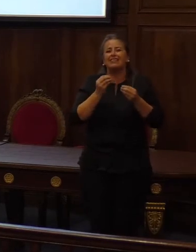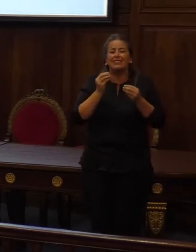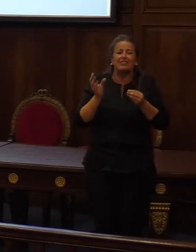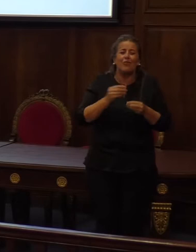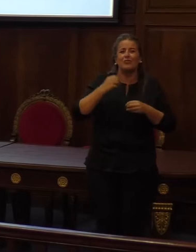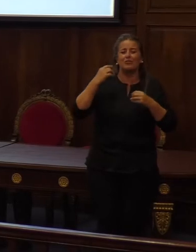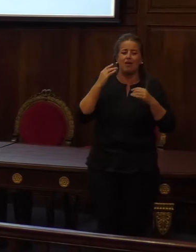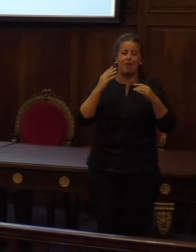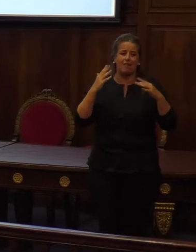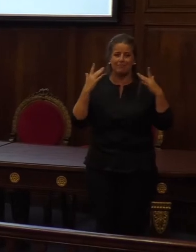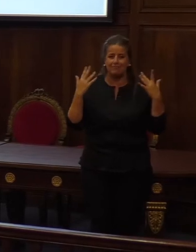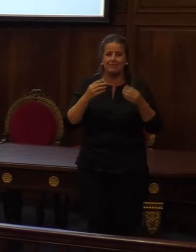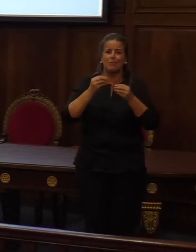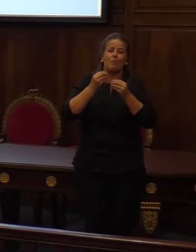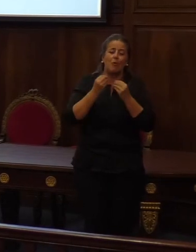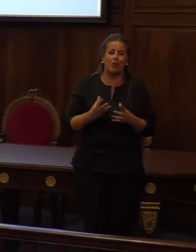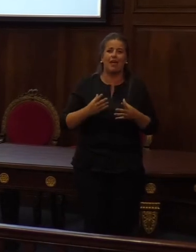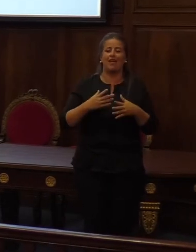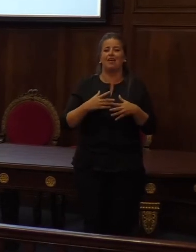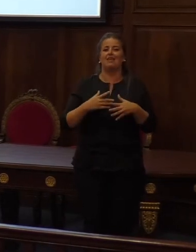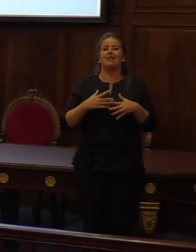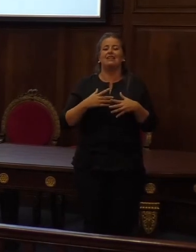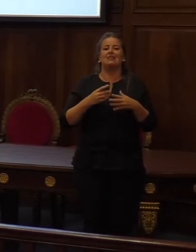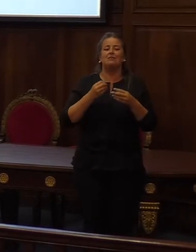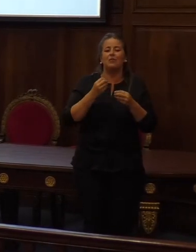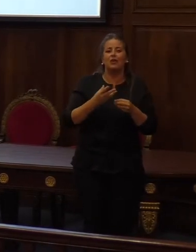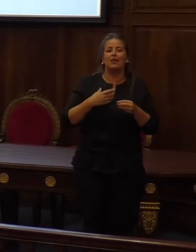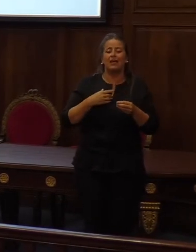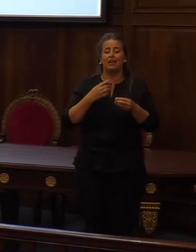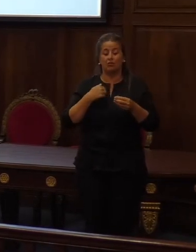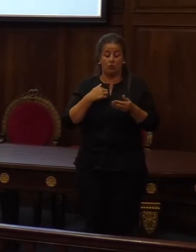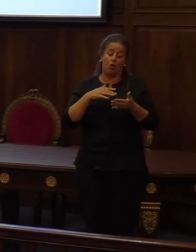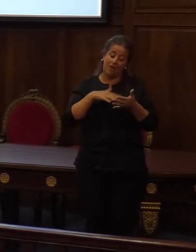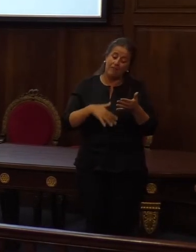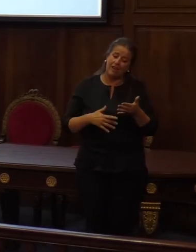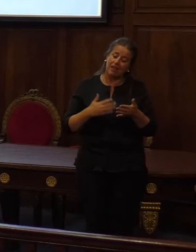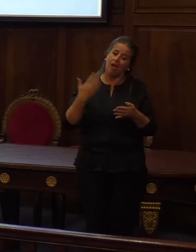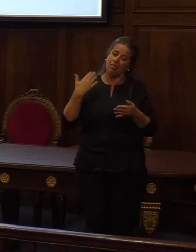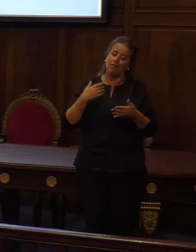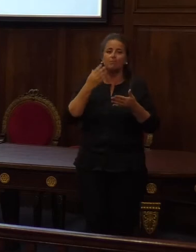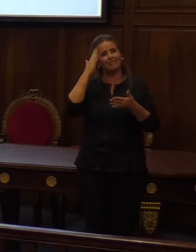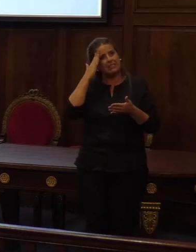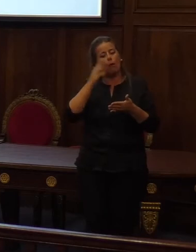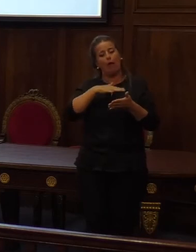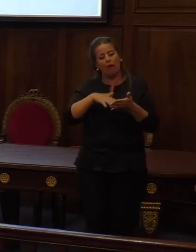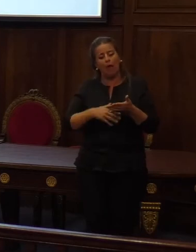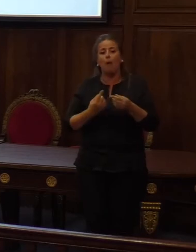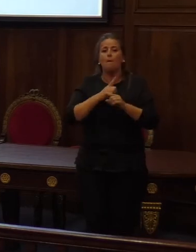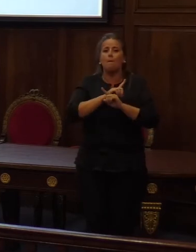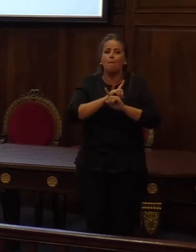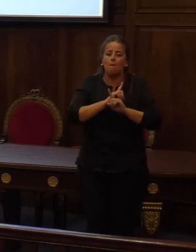celebrarlas, porque si nosotros viéramos y leyéramos, que lo iba a hacer, pero me parecía muy largo, la lista de los